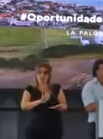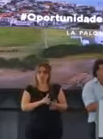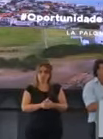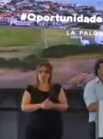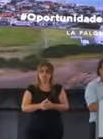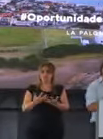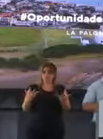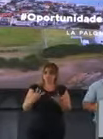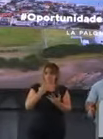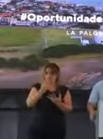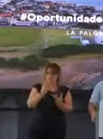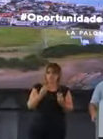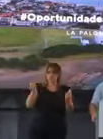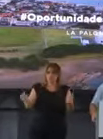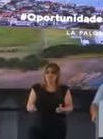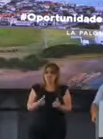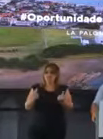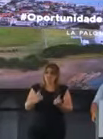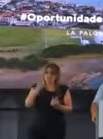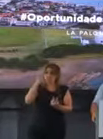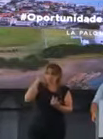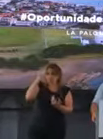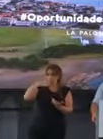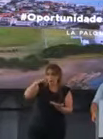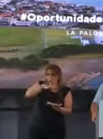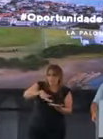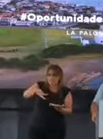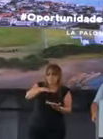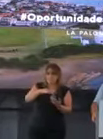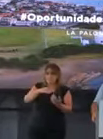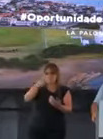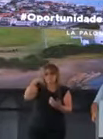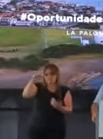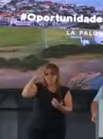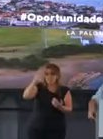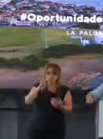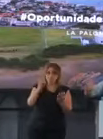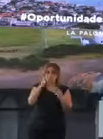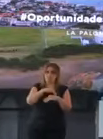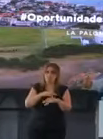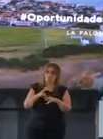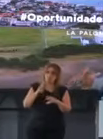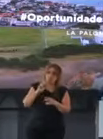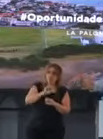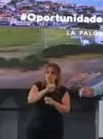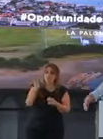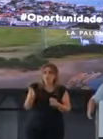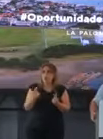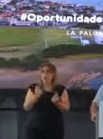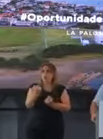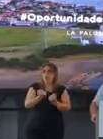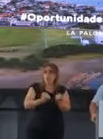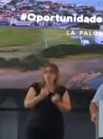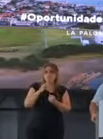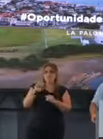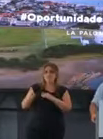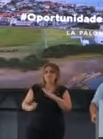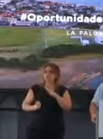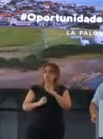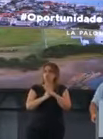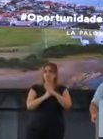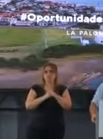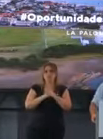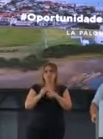Y hoy vemos que muchas de esas actividades, lamentablemente, no se les puede sacar rédito económico cuando están, como decía, en el tope de su